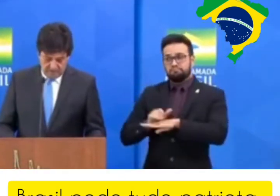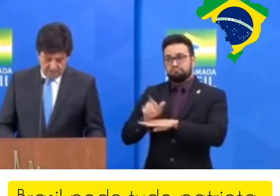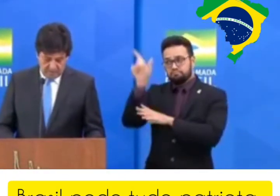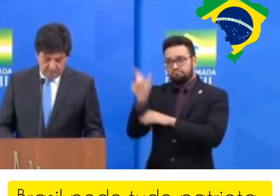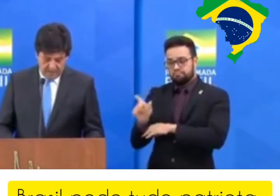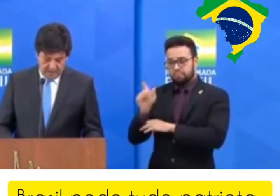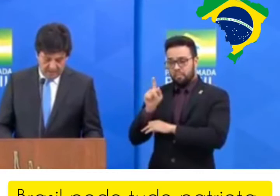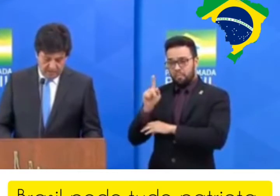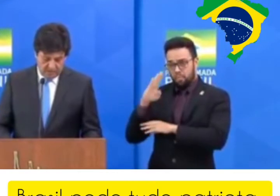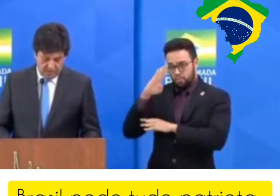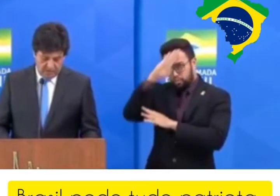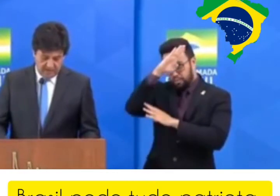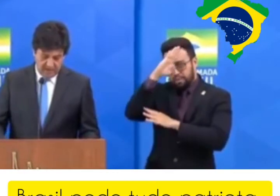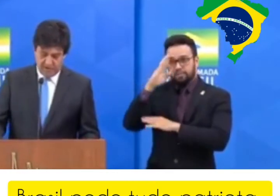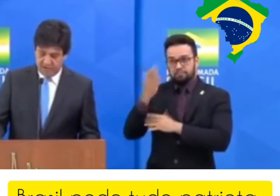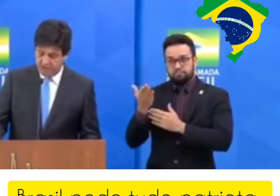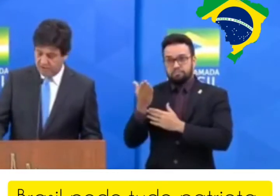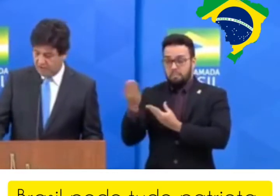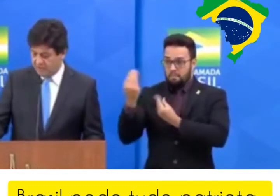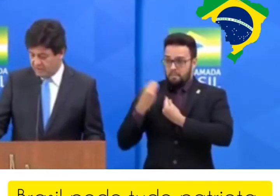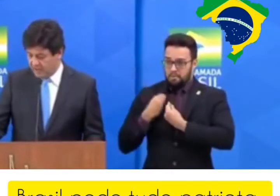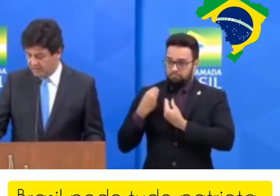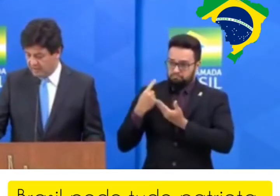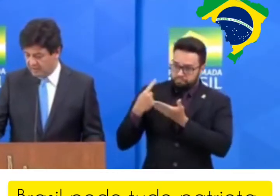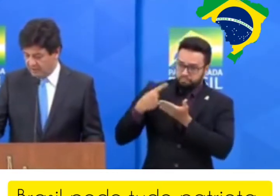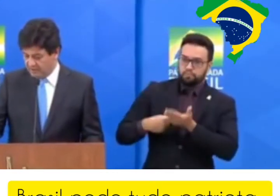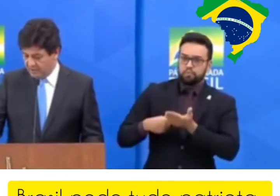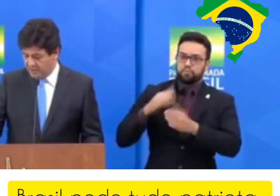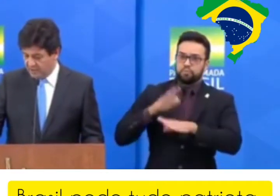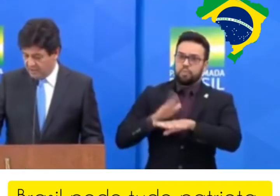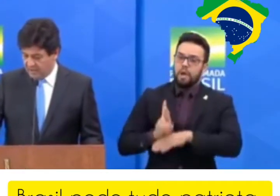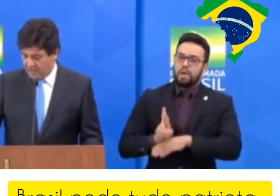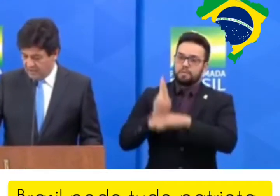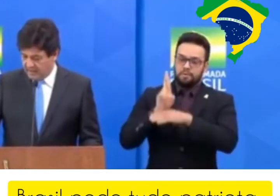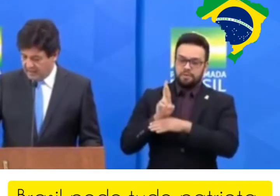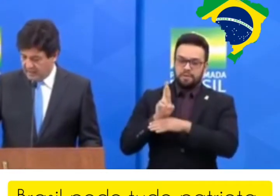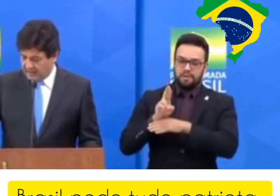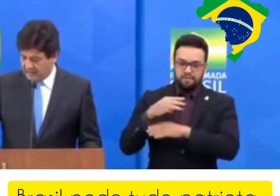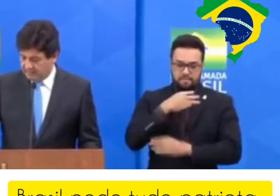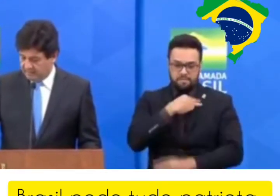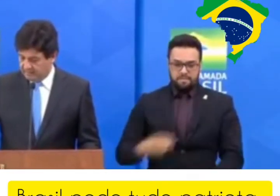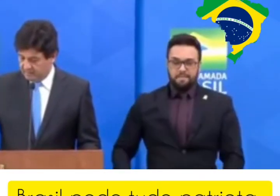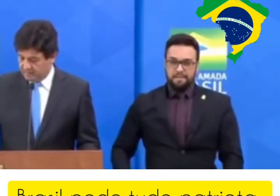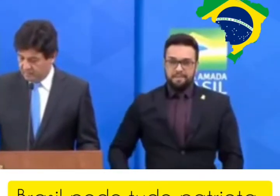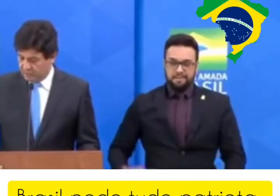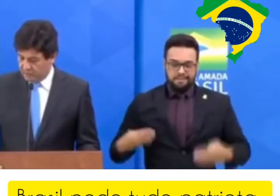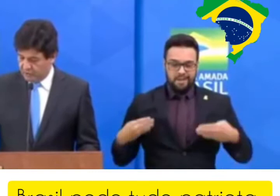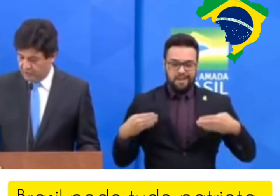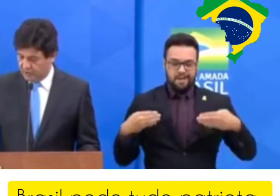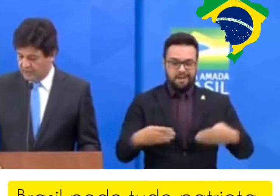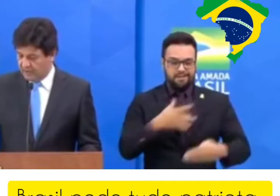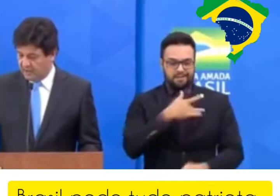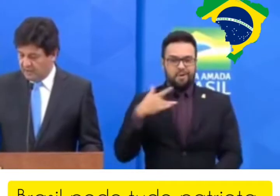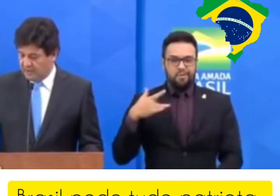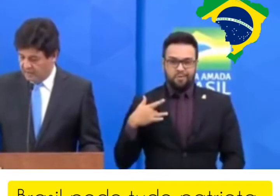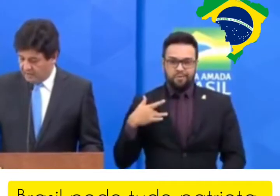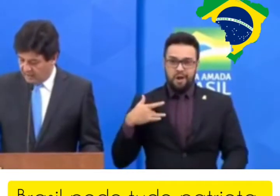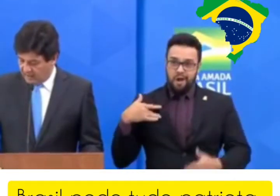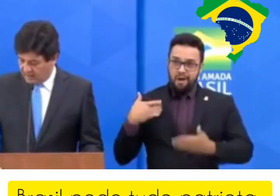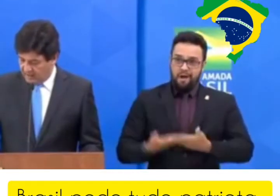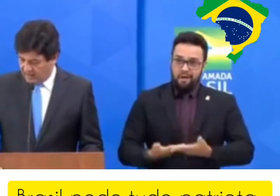neste mesmo palácio a incumbência de dirigir o Ministério da Saúde até a data de hoje.